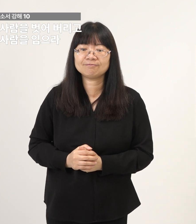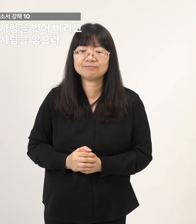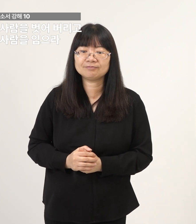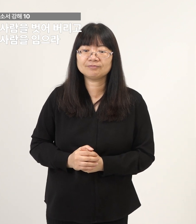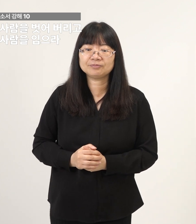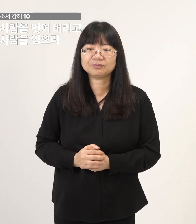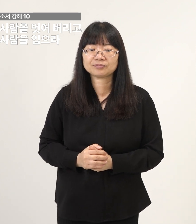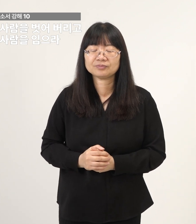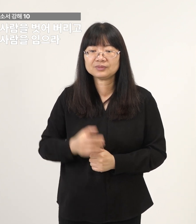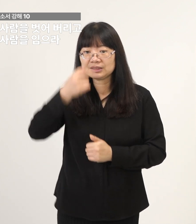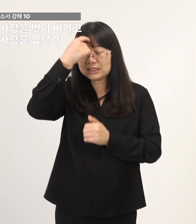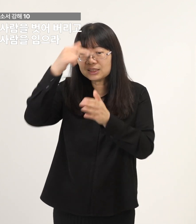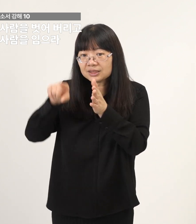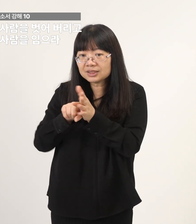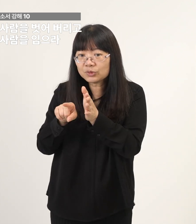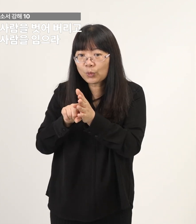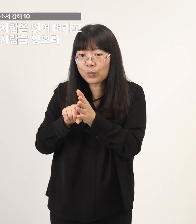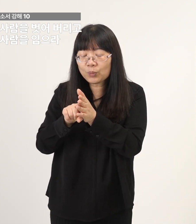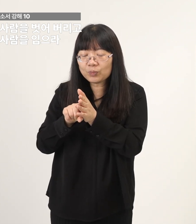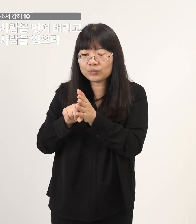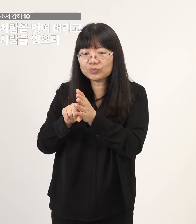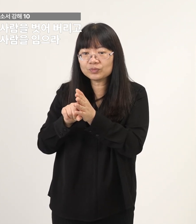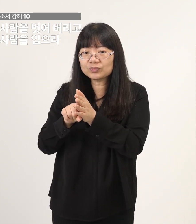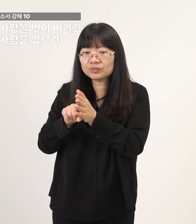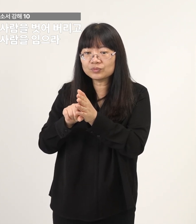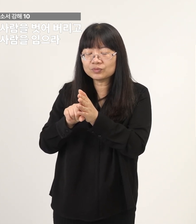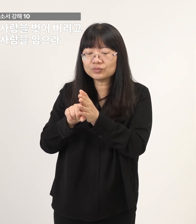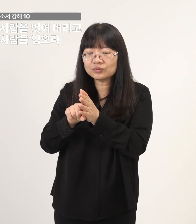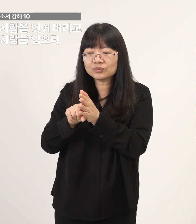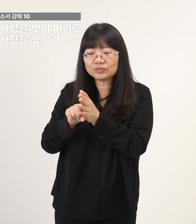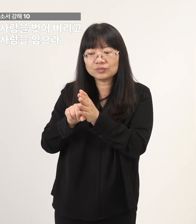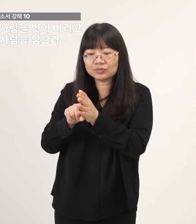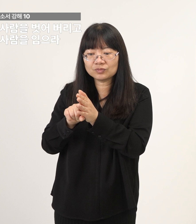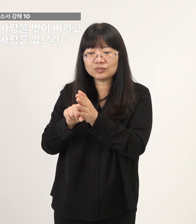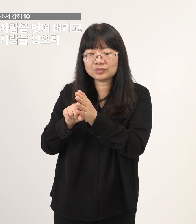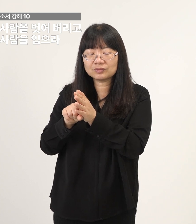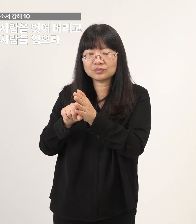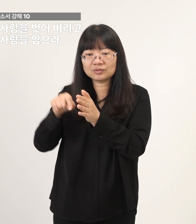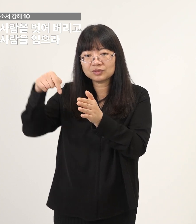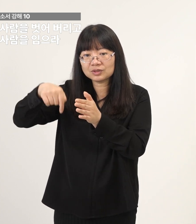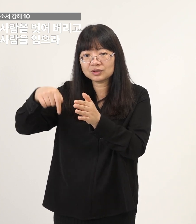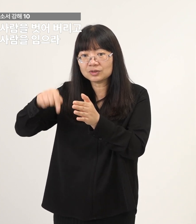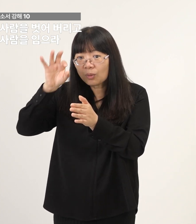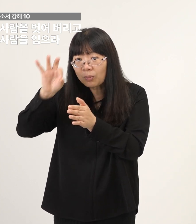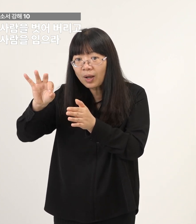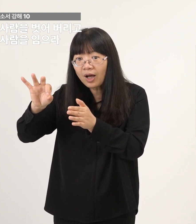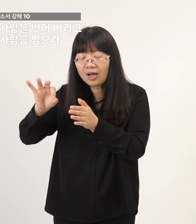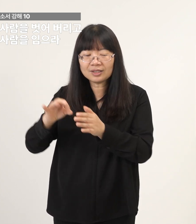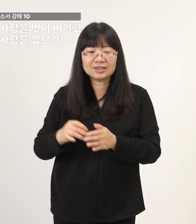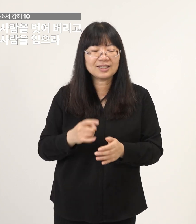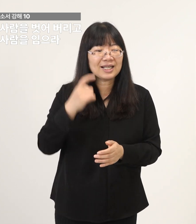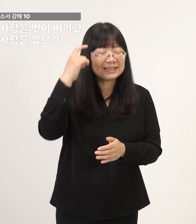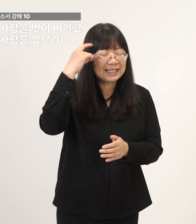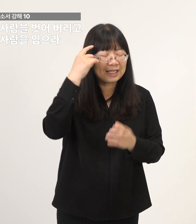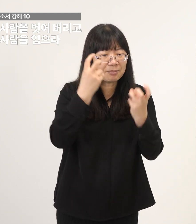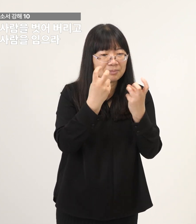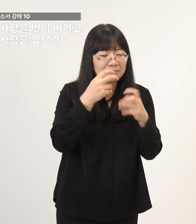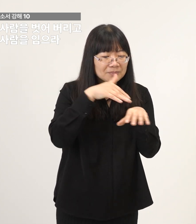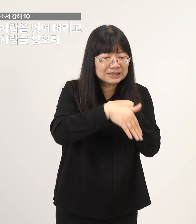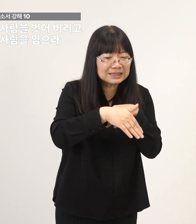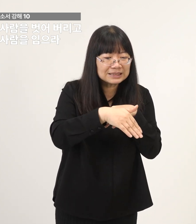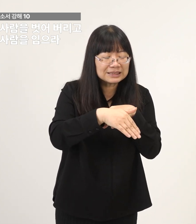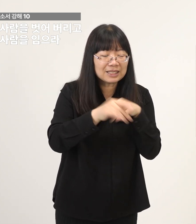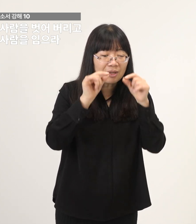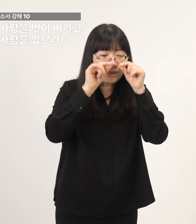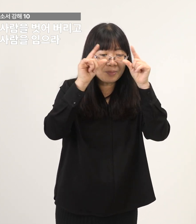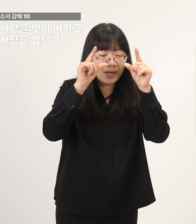그런데 기독교는 이 사고방식이 바뀌고 깨달아지고 습득되는 게 기독교가 아니에요.